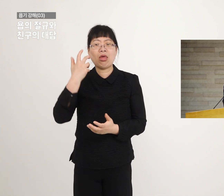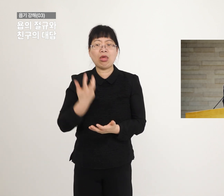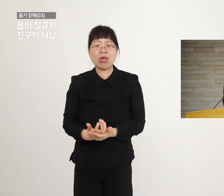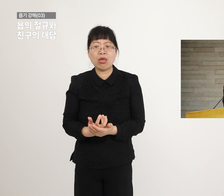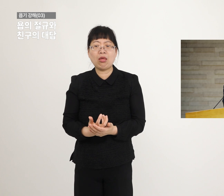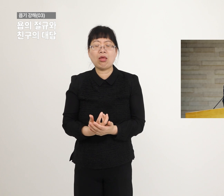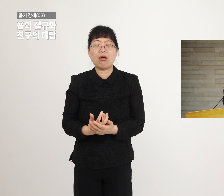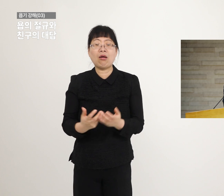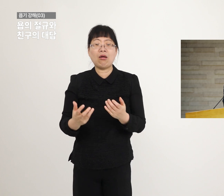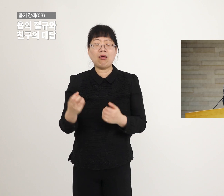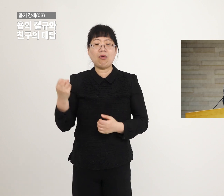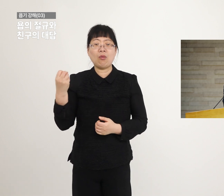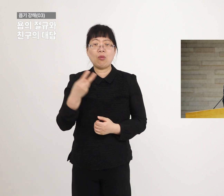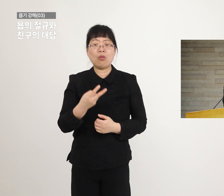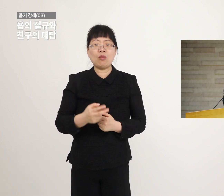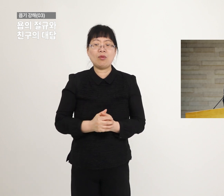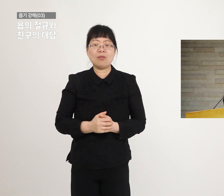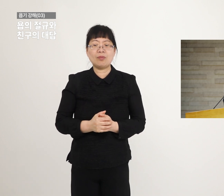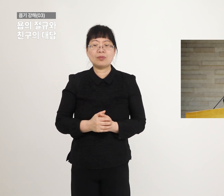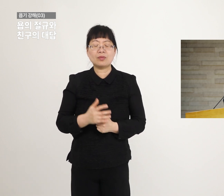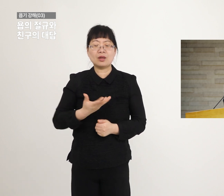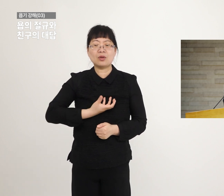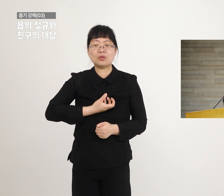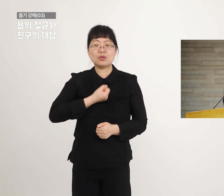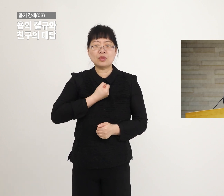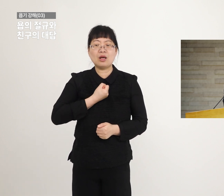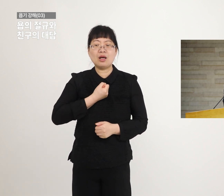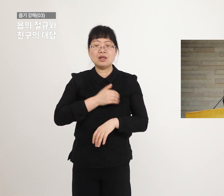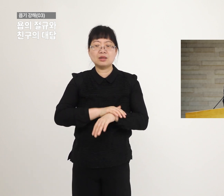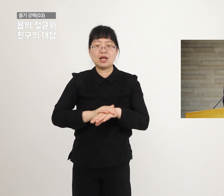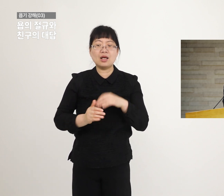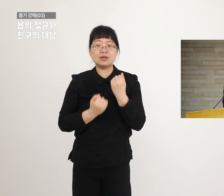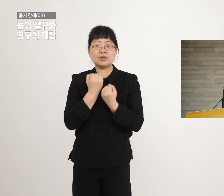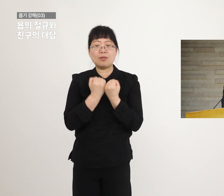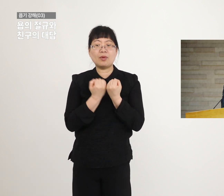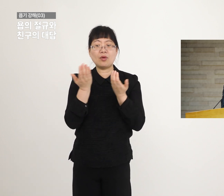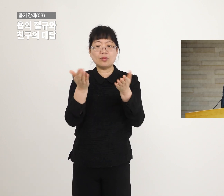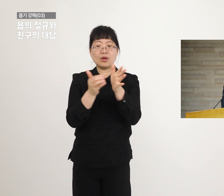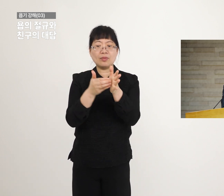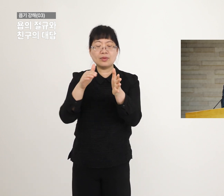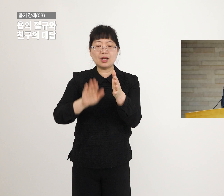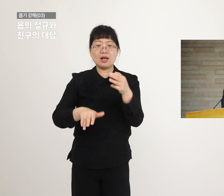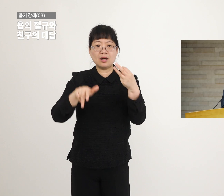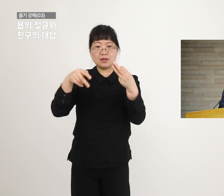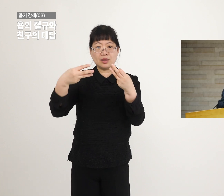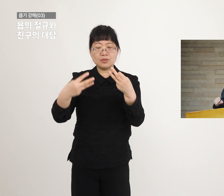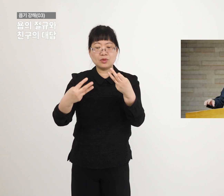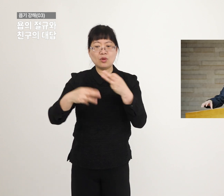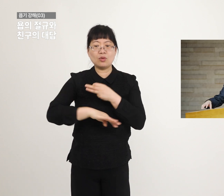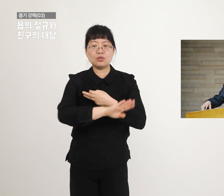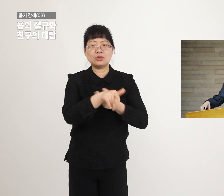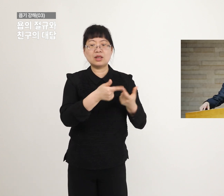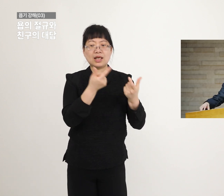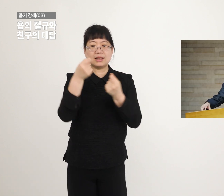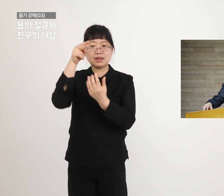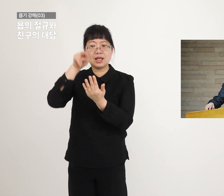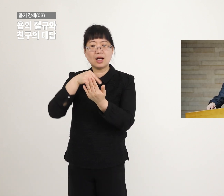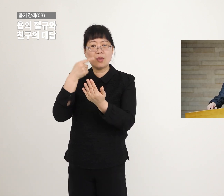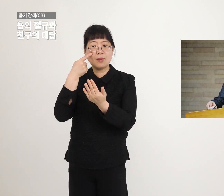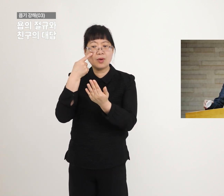받았어요. 그리고는 그 충격의 강도를 잘 설명했는데 13절 우리 한번 같이